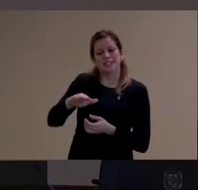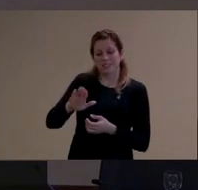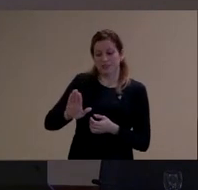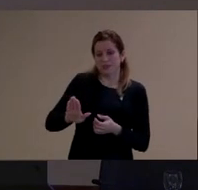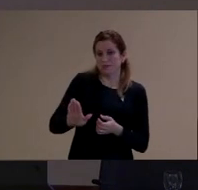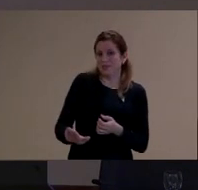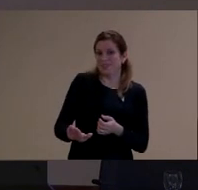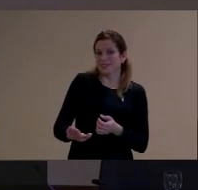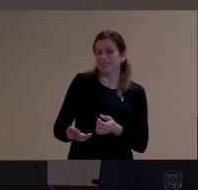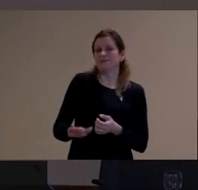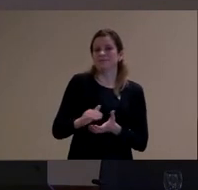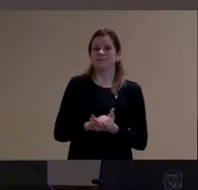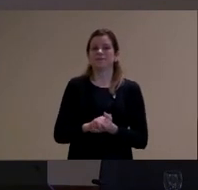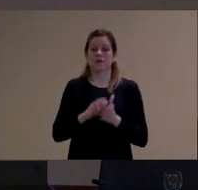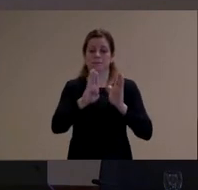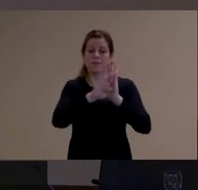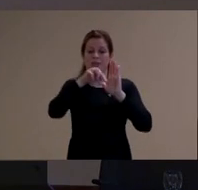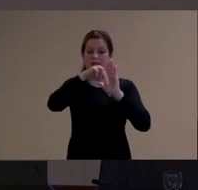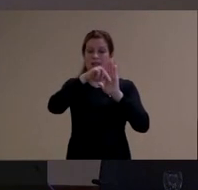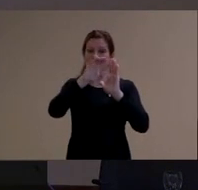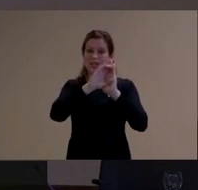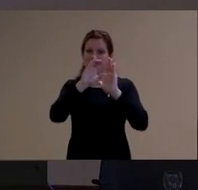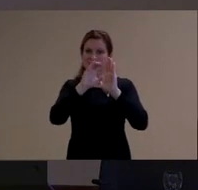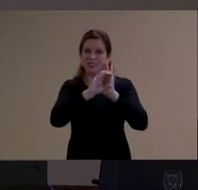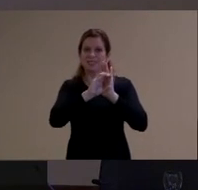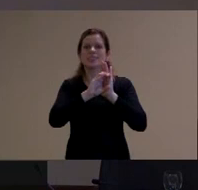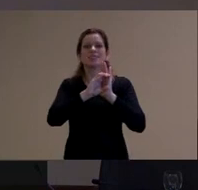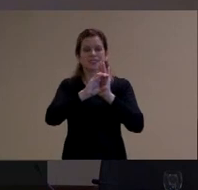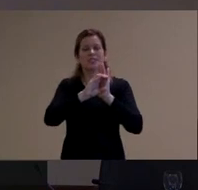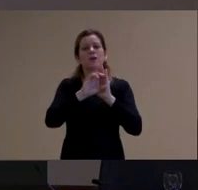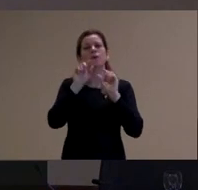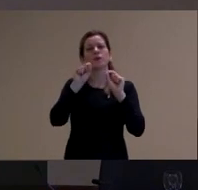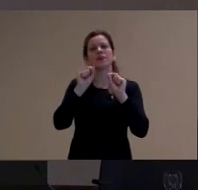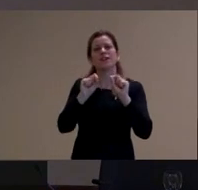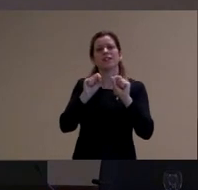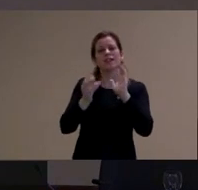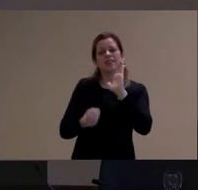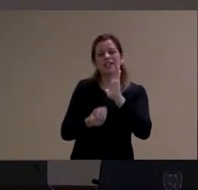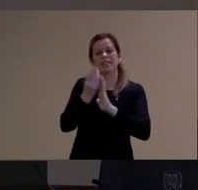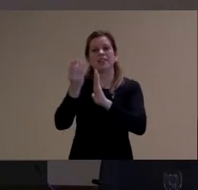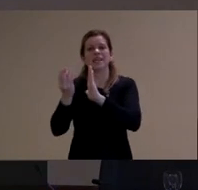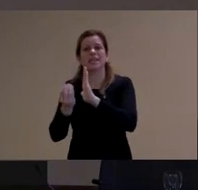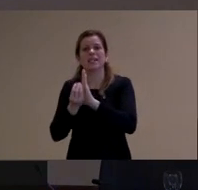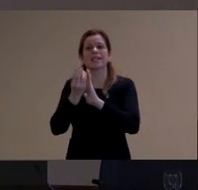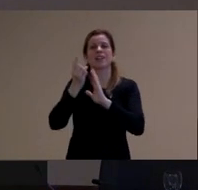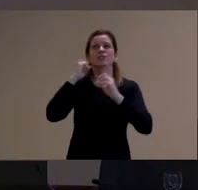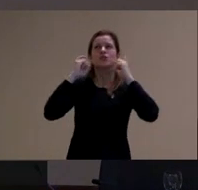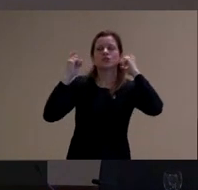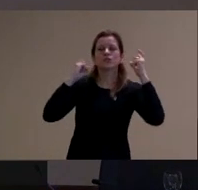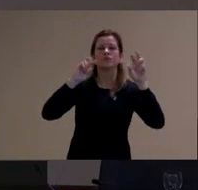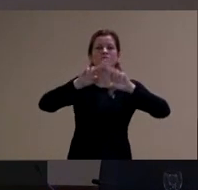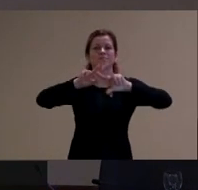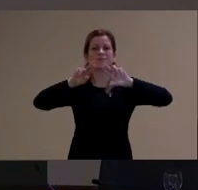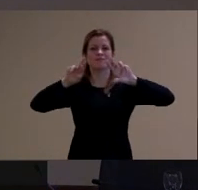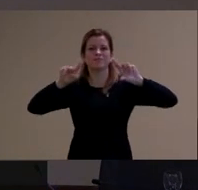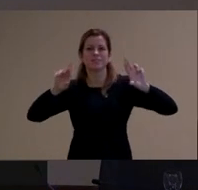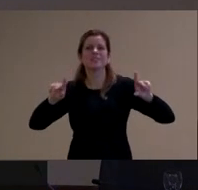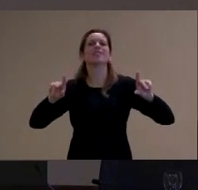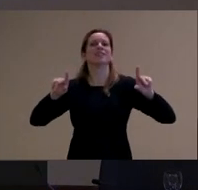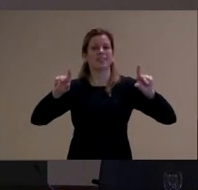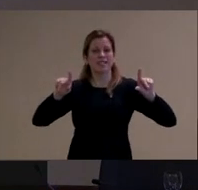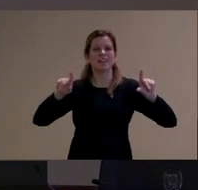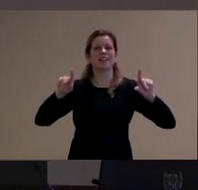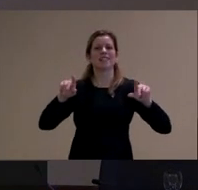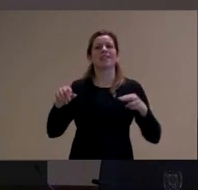indica aqui identificar e criar diferentes sons reconhecer a rimas e